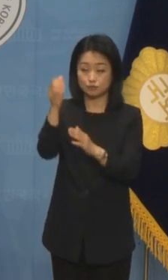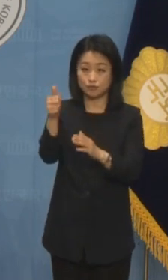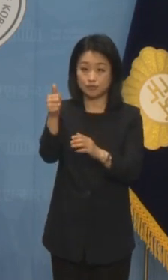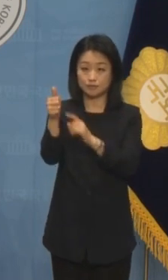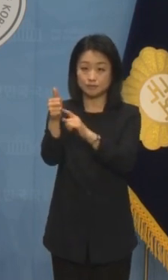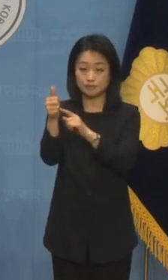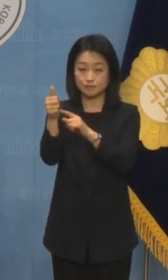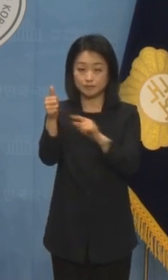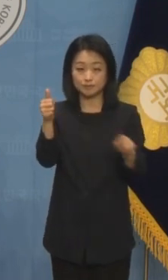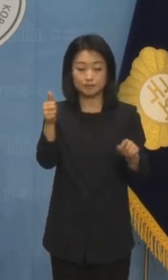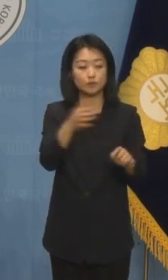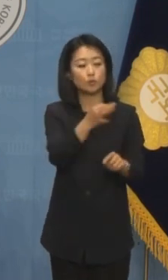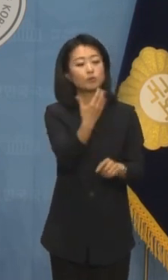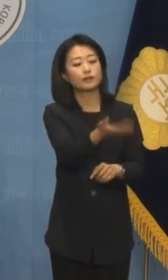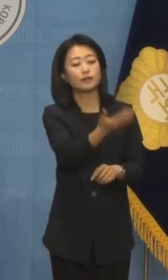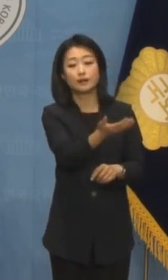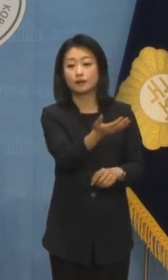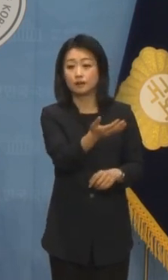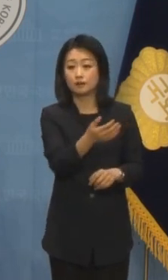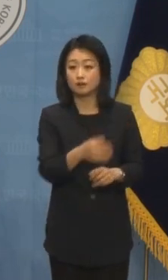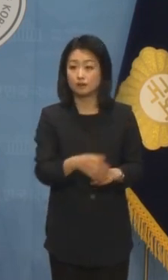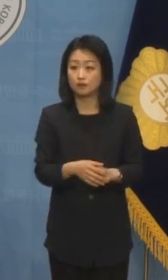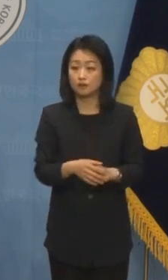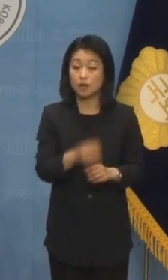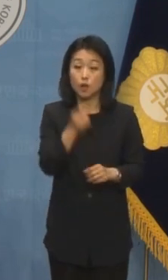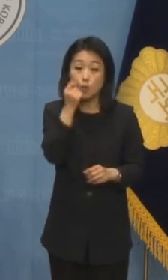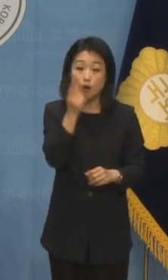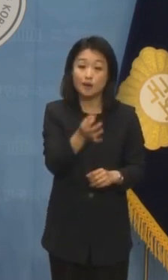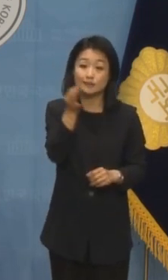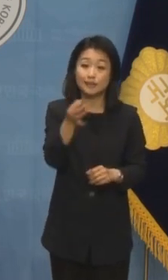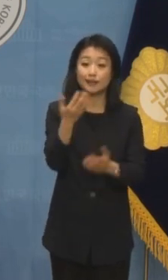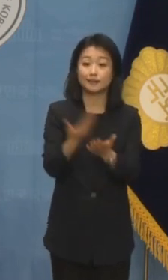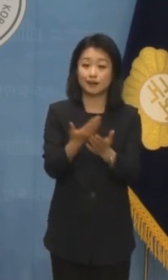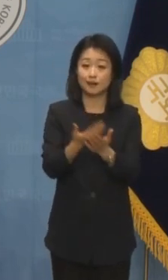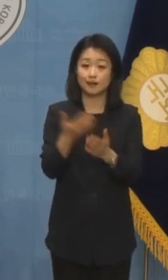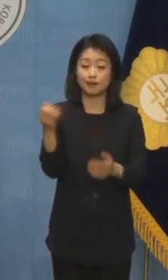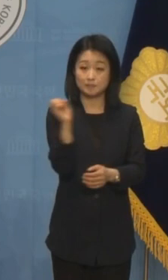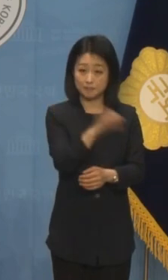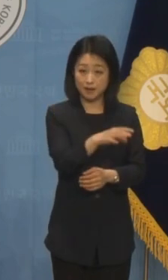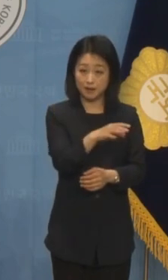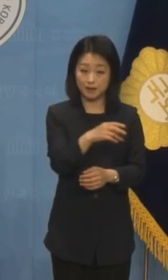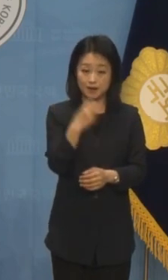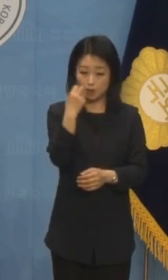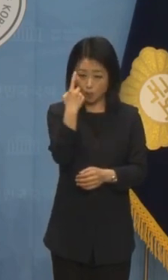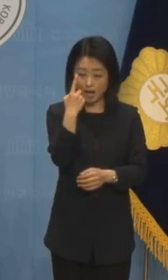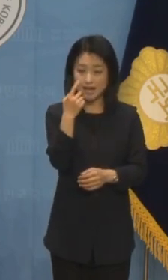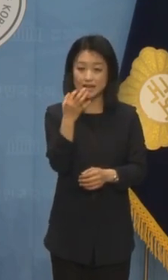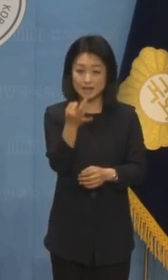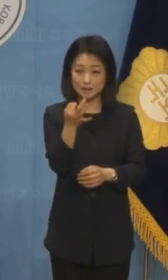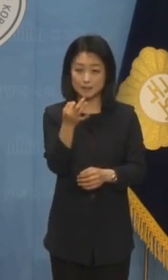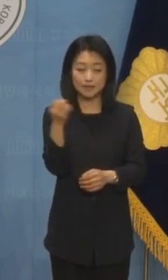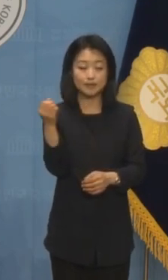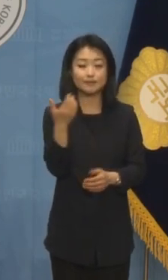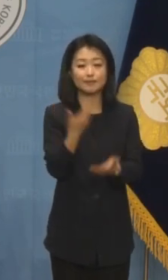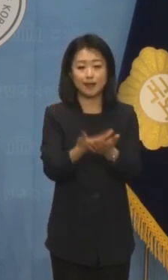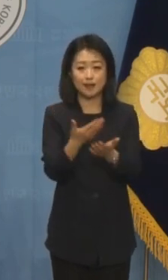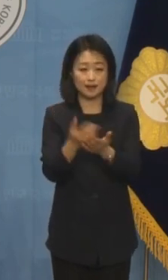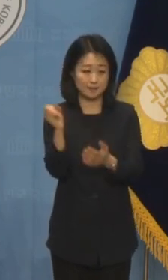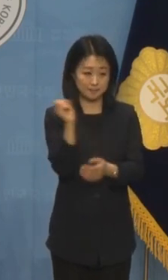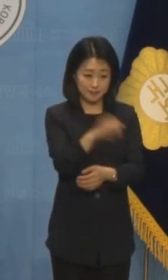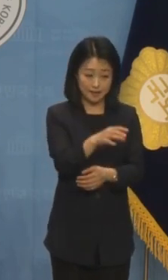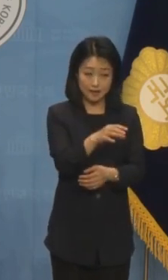찾아와서 임대료를 내라고 합니다. 월세를 내라고 합니다. 관리비를 내라고 합니다. 그래서